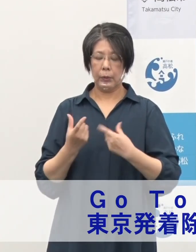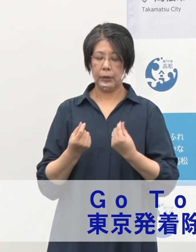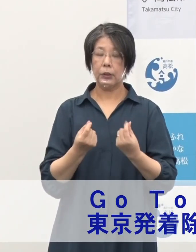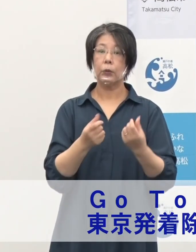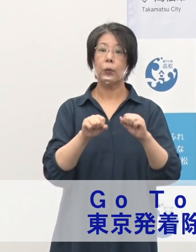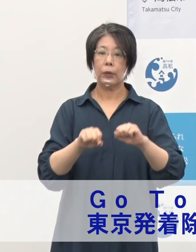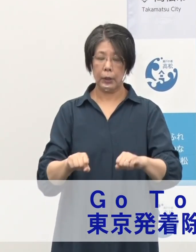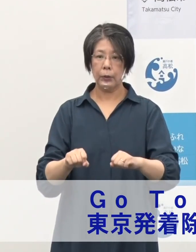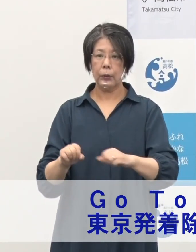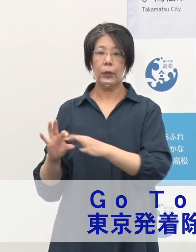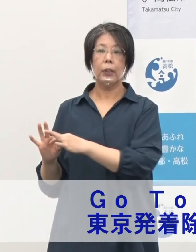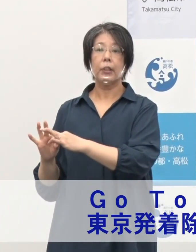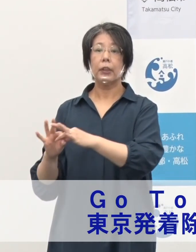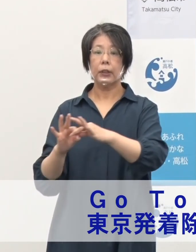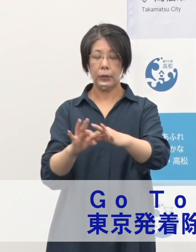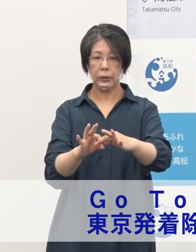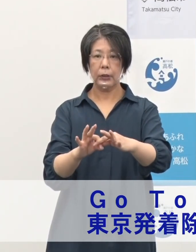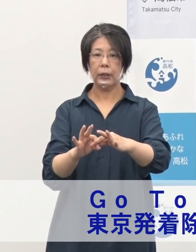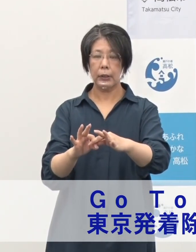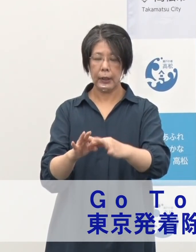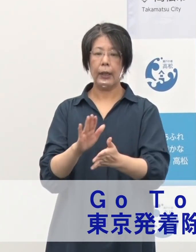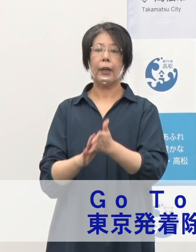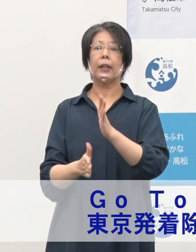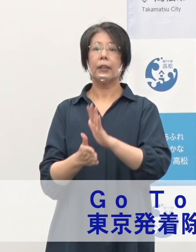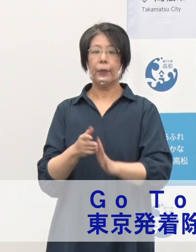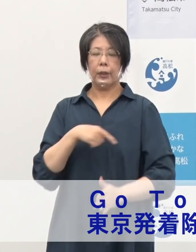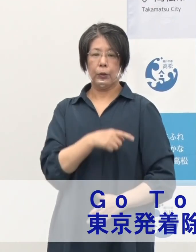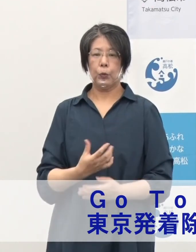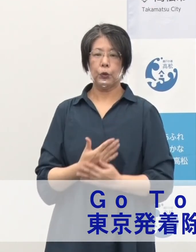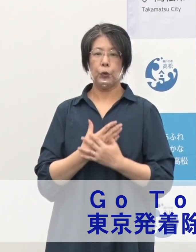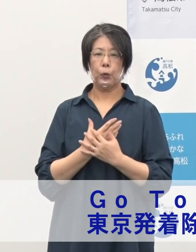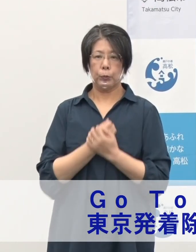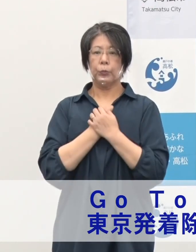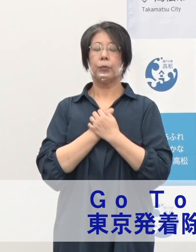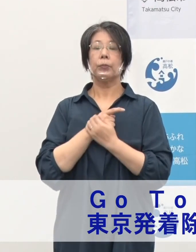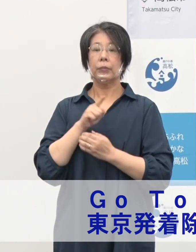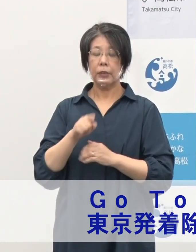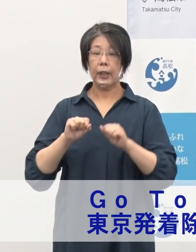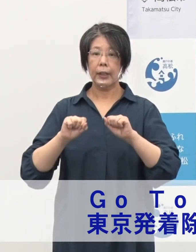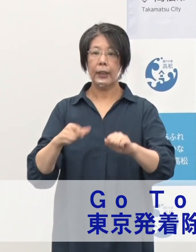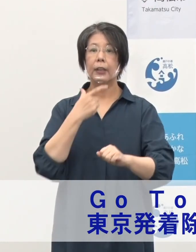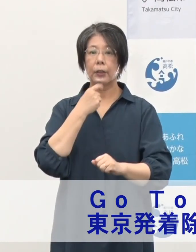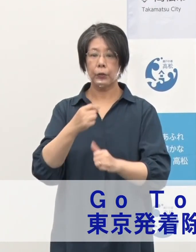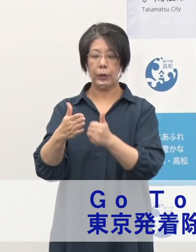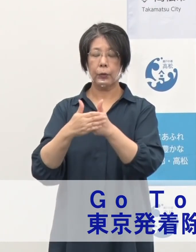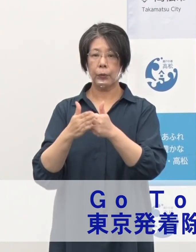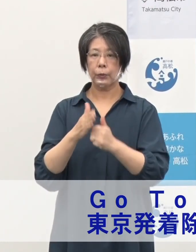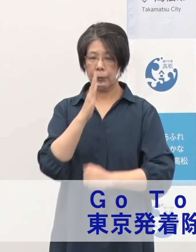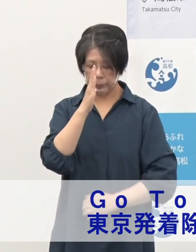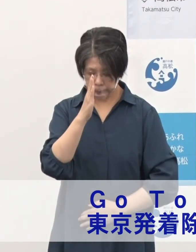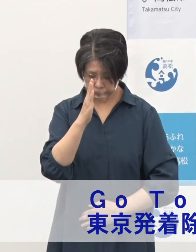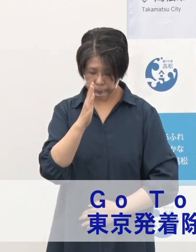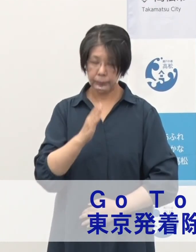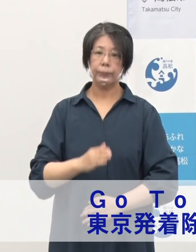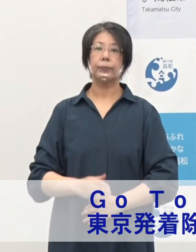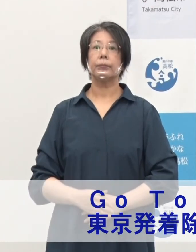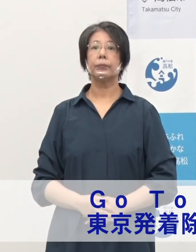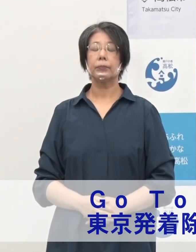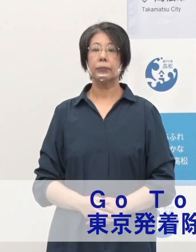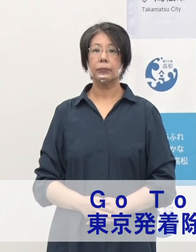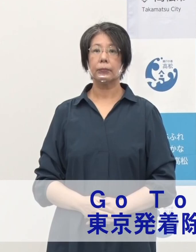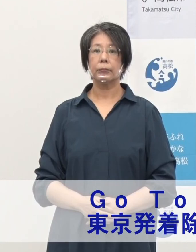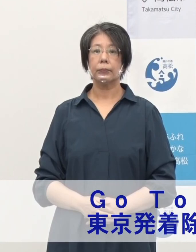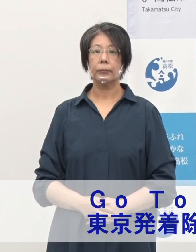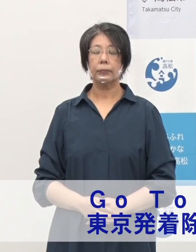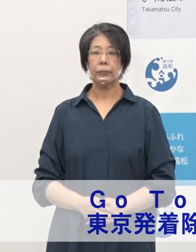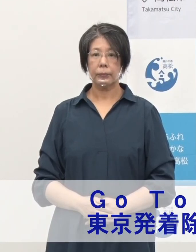ついて引き続きまあ再度気持ちを改めていただいてご理解等ご協力をお願いを致したいというふうに存じますし